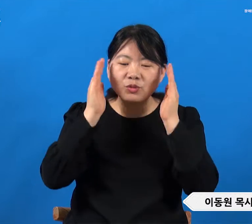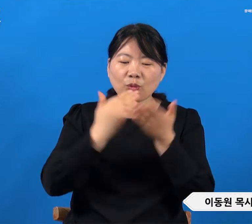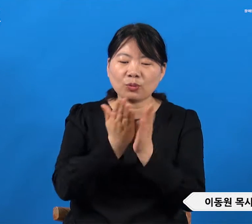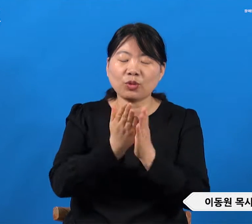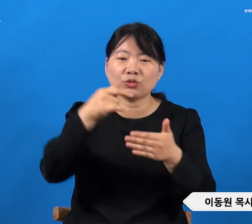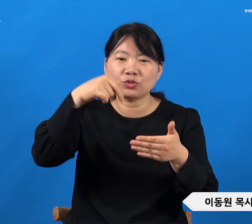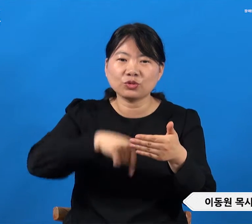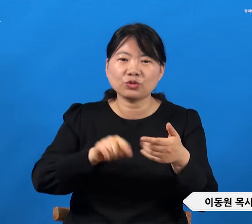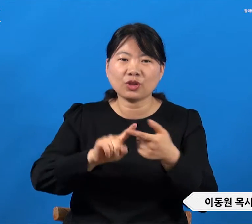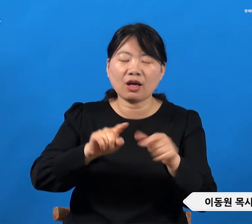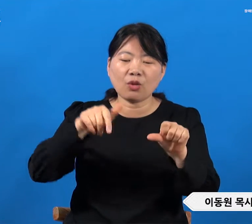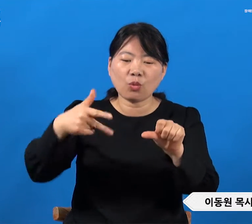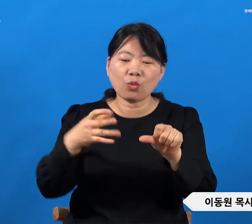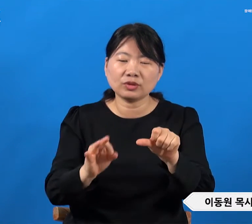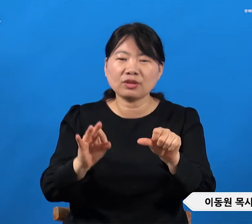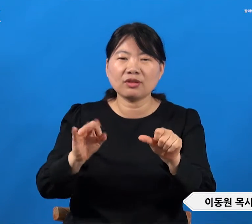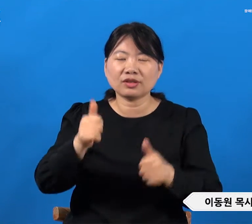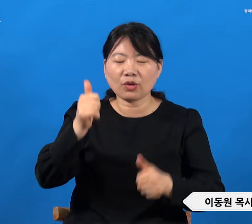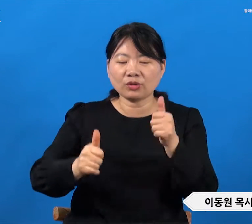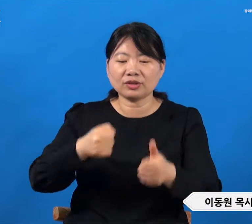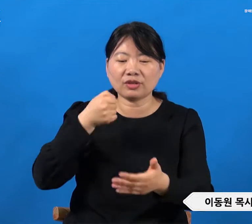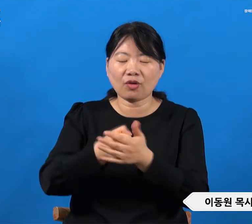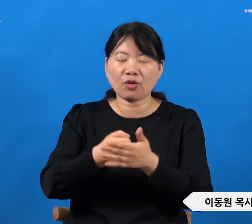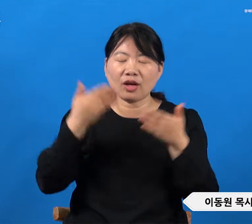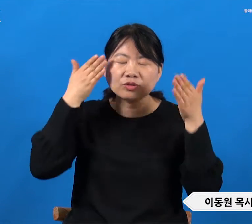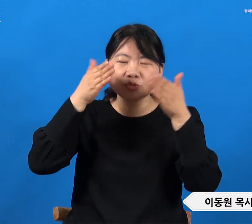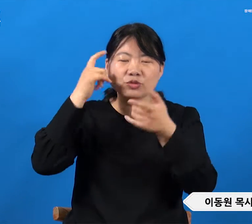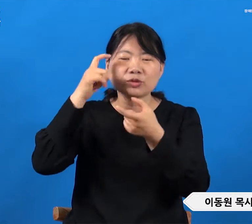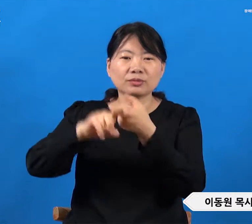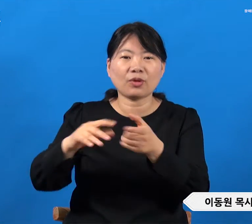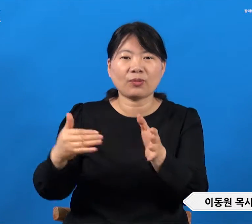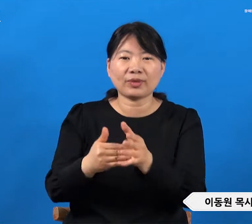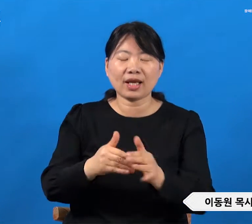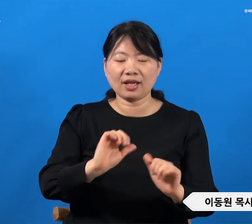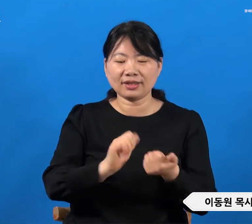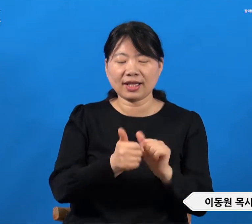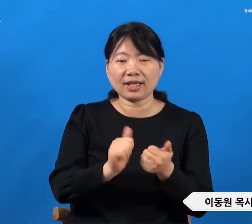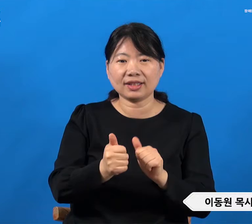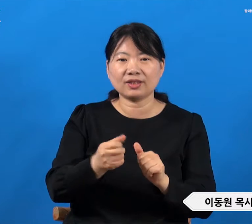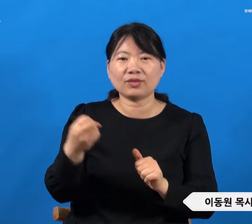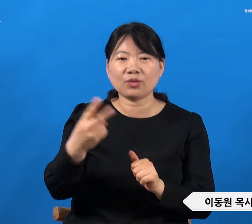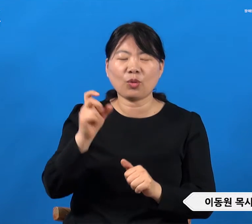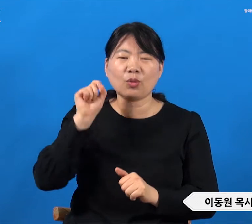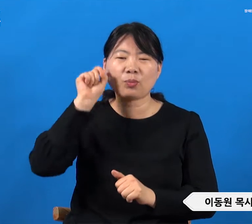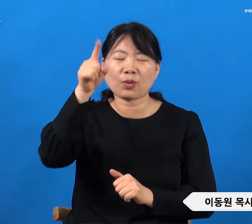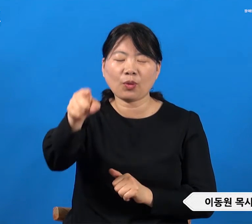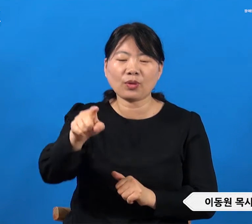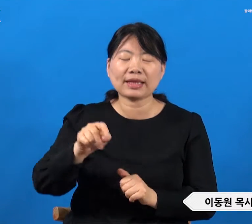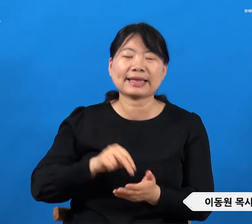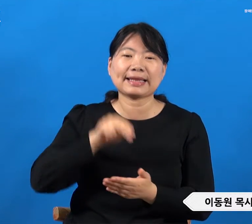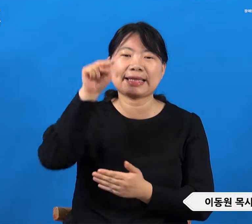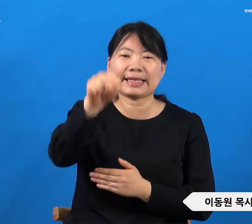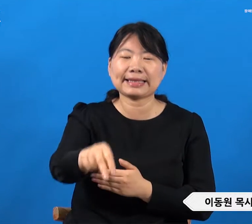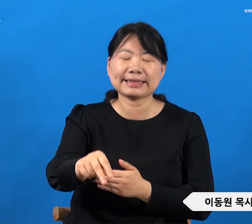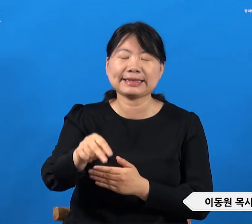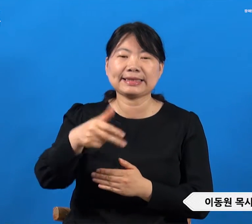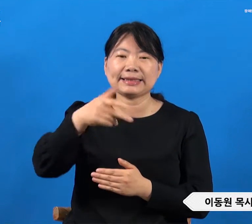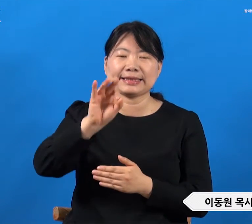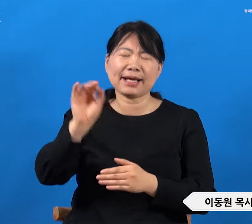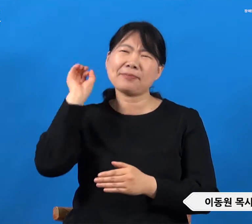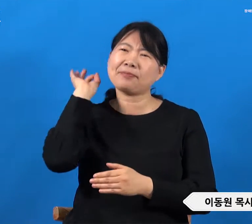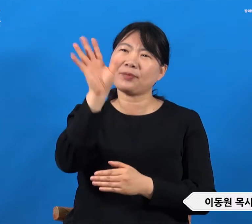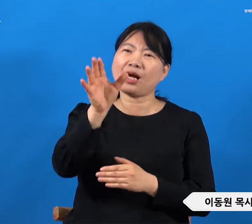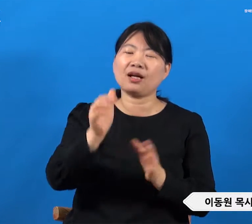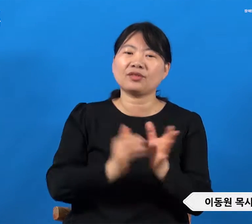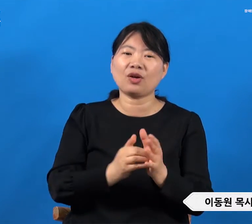종목으로 5종 경기를 정했던 것을 주목했습니다. 달리기, 멀리뛰기,